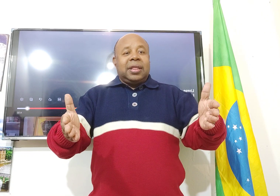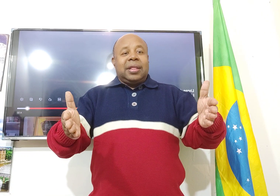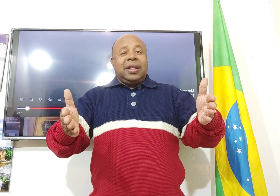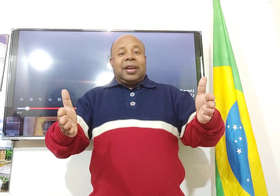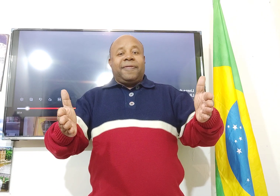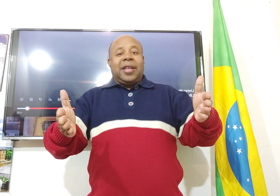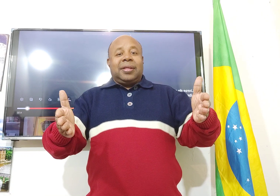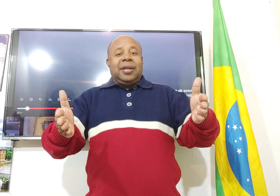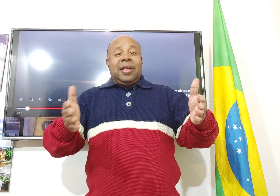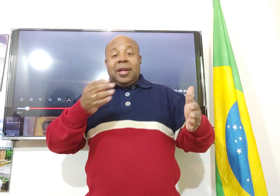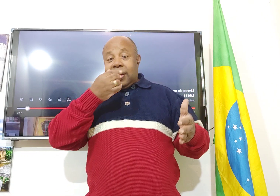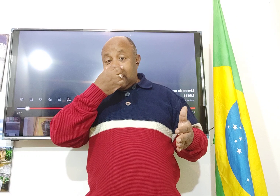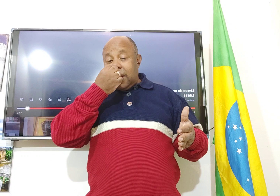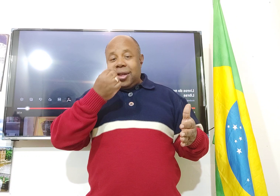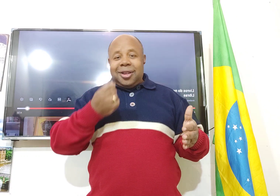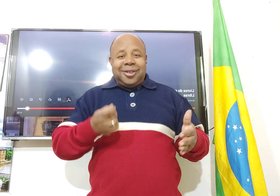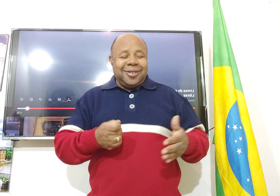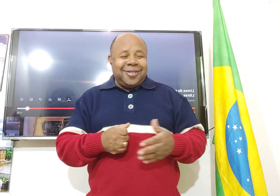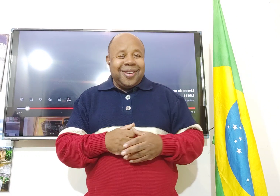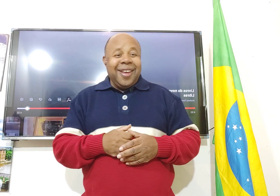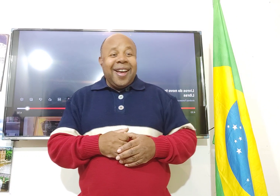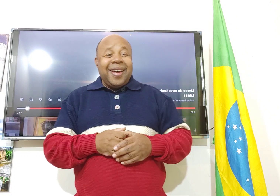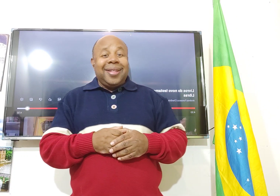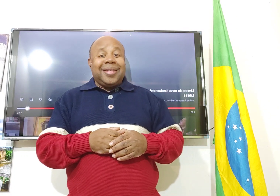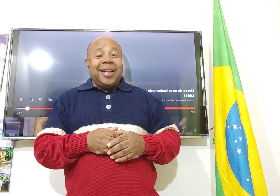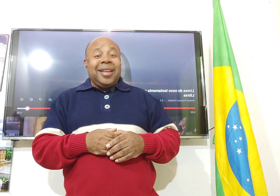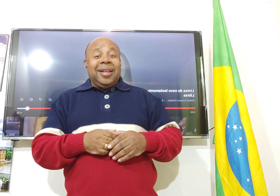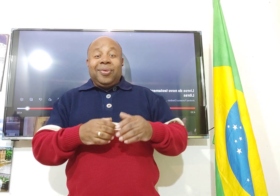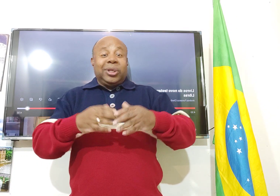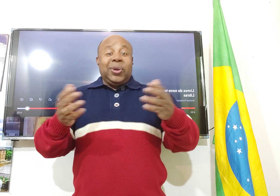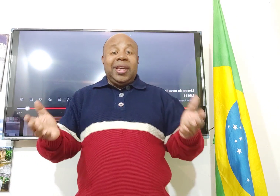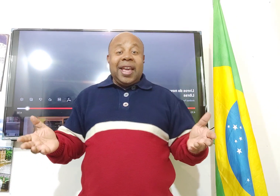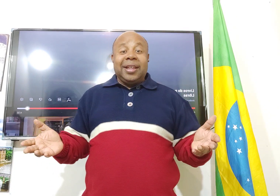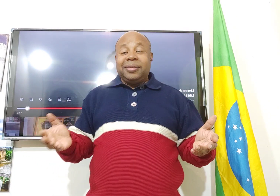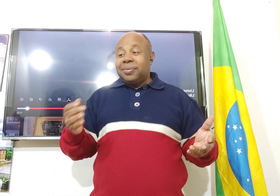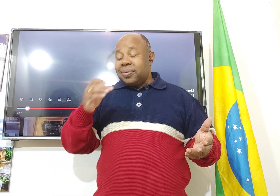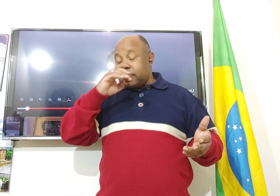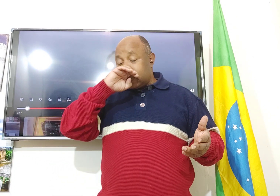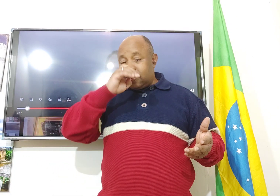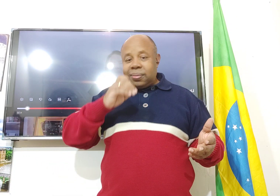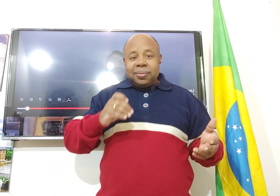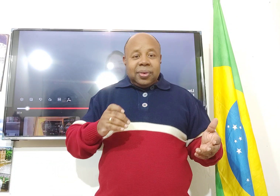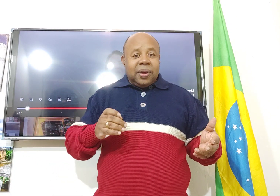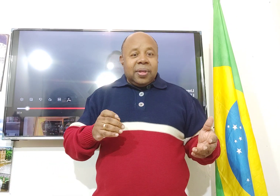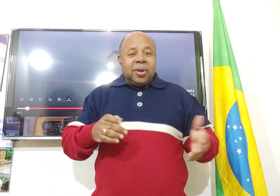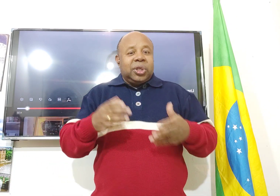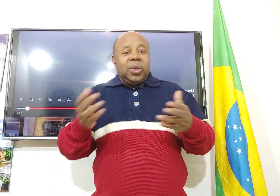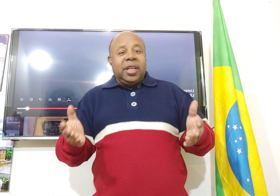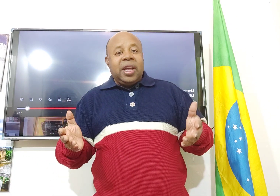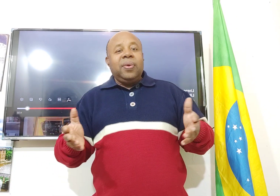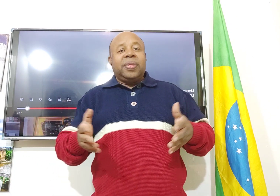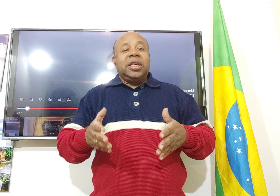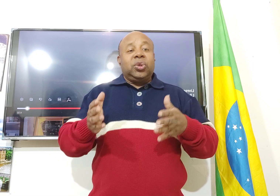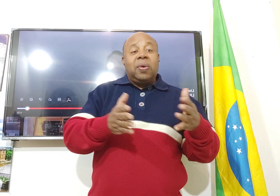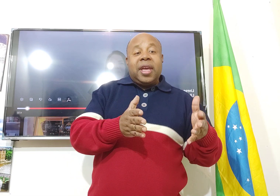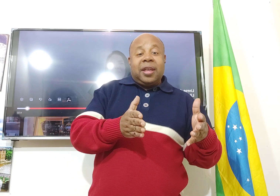interessasse naquela festa. Aí você não achou ninguém? Você não achou ninguém ou você achou alguém?